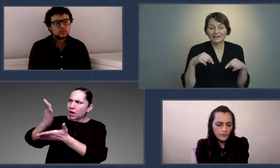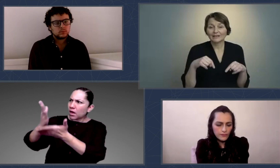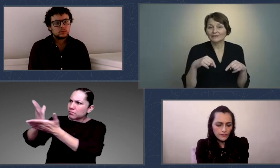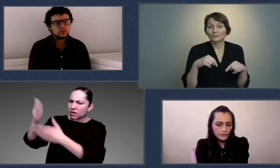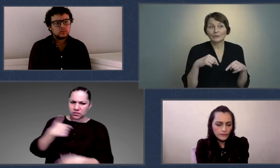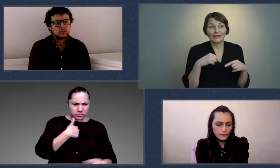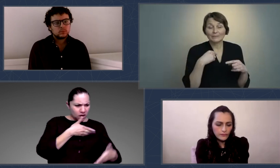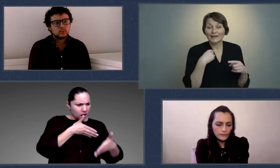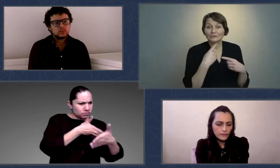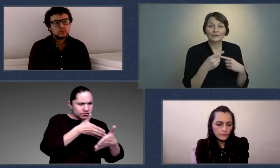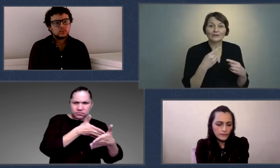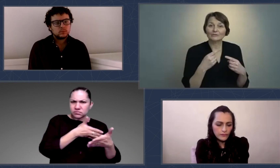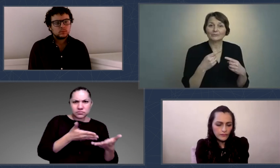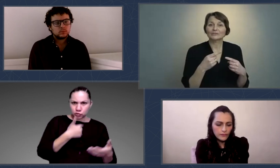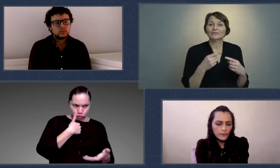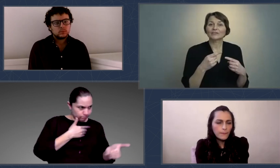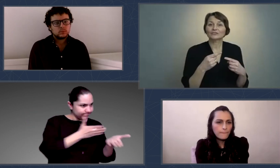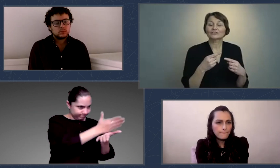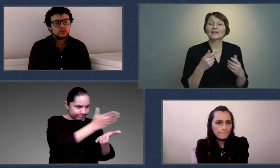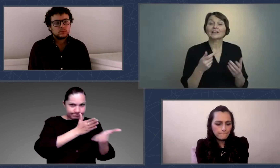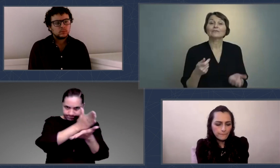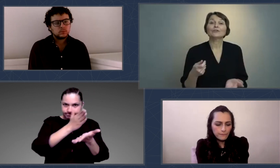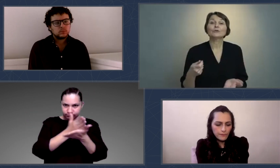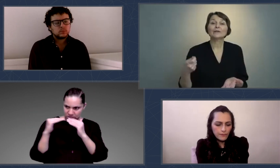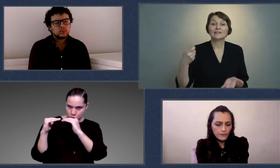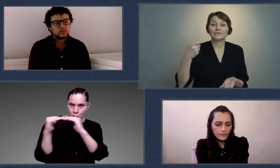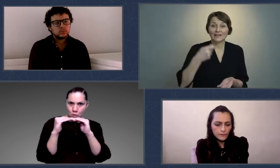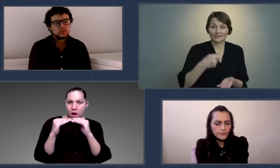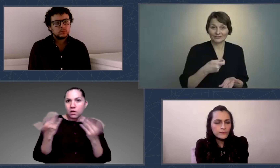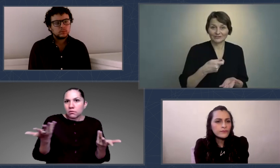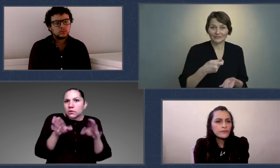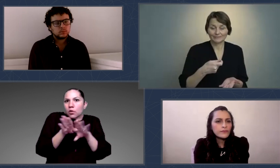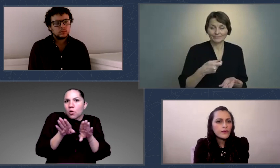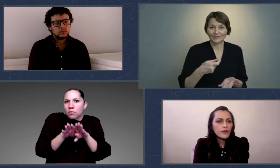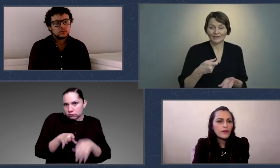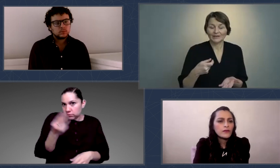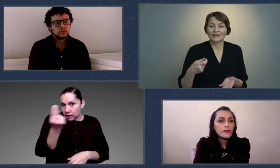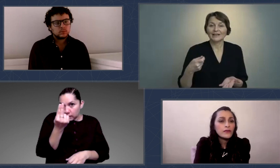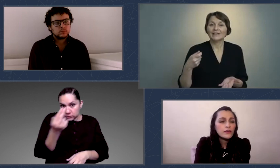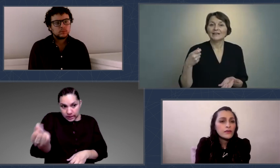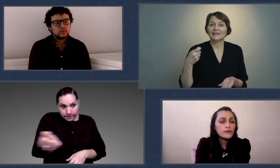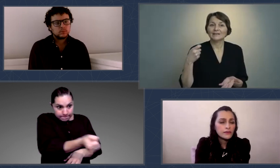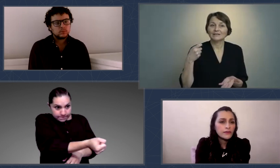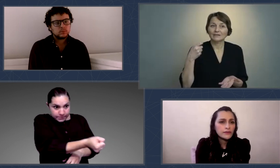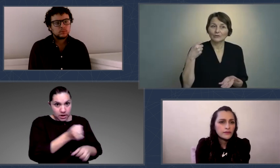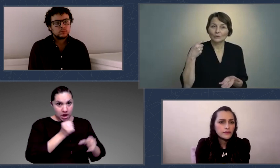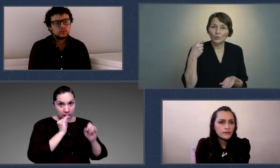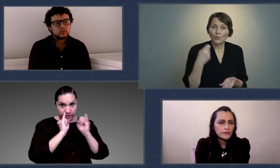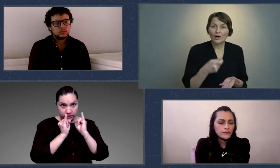de interpretación de lengua de señas. Y una de las cosas que le he dicho a